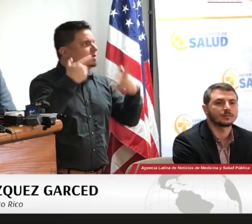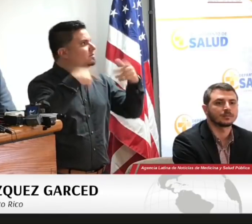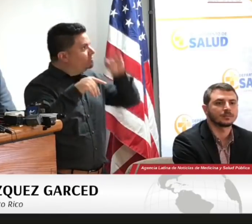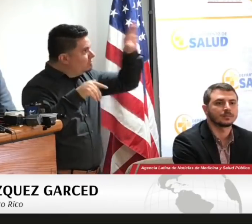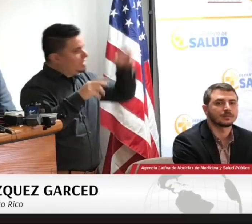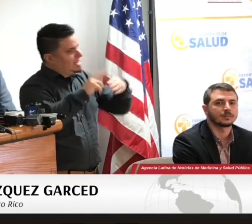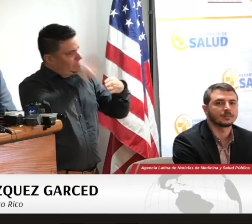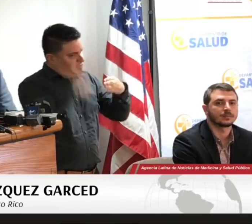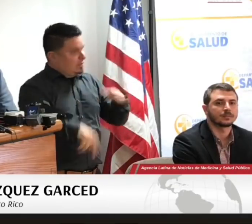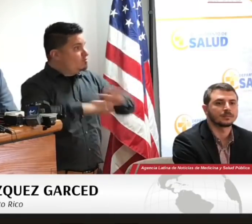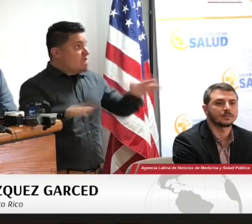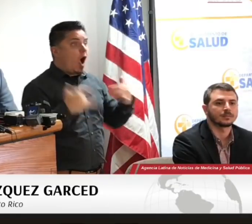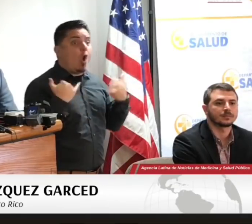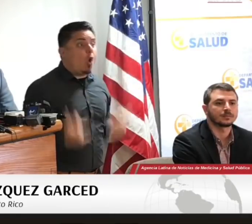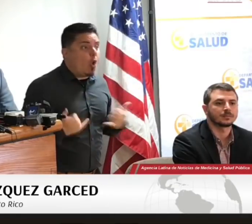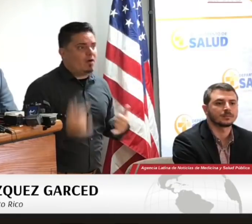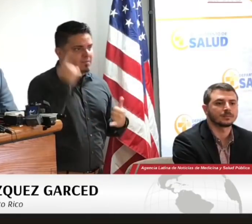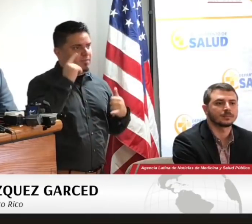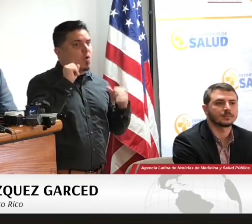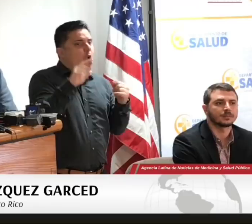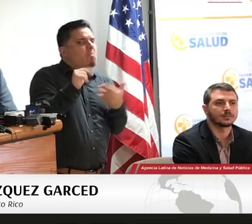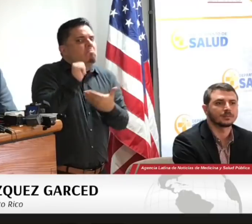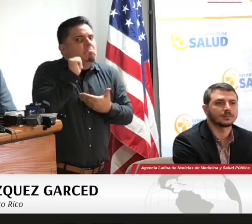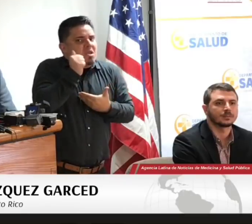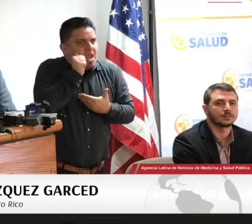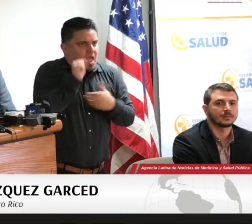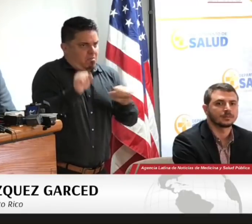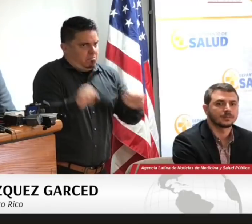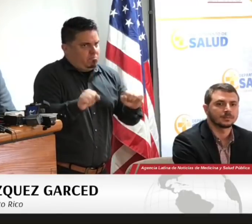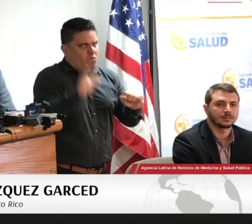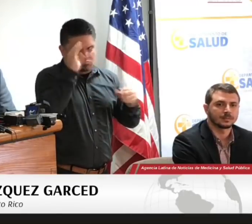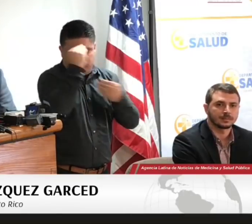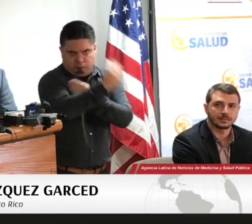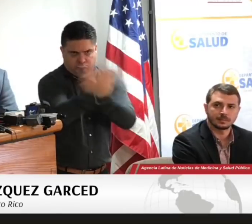anteriormente, así que esperamos que en esta ocasión ellos puedan cumplir.